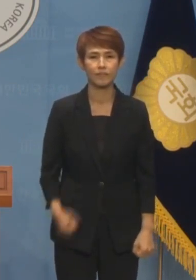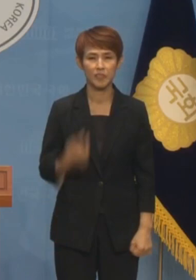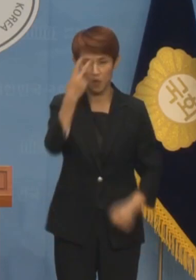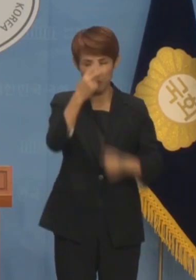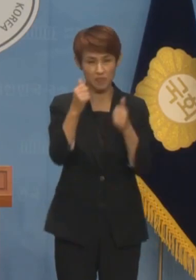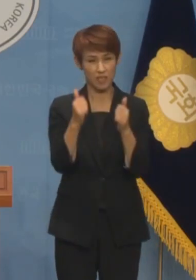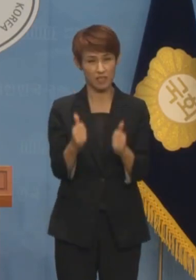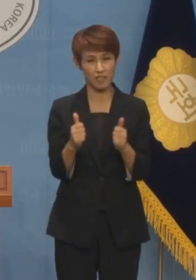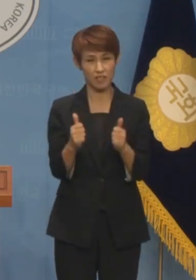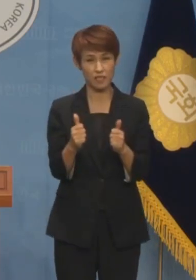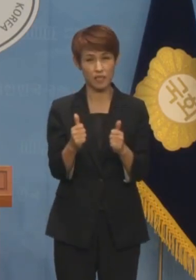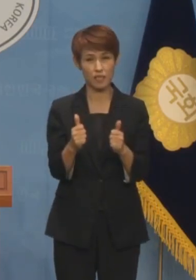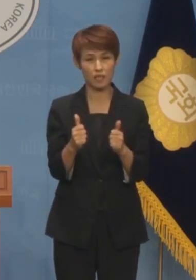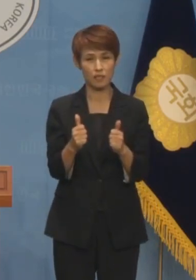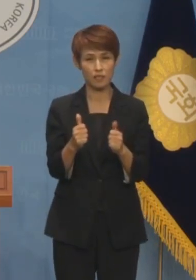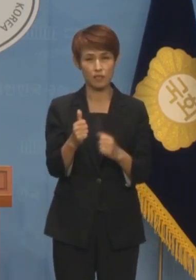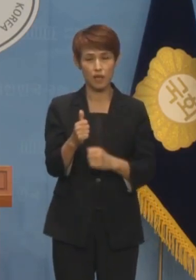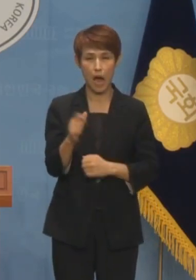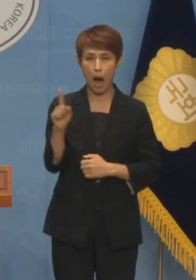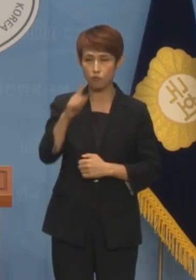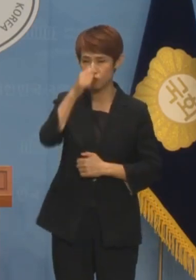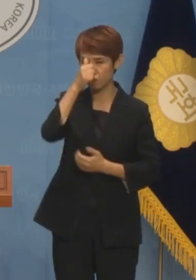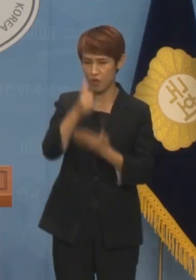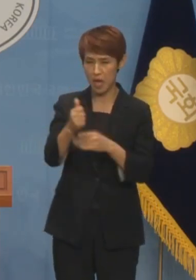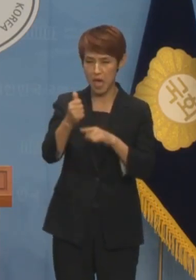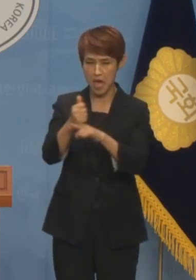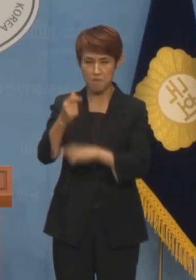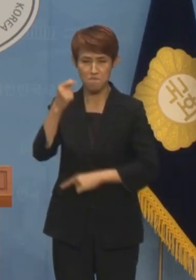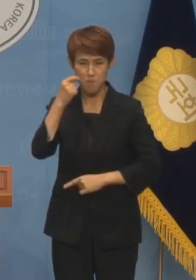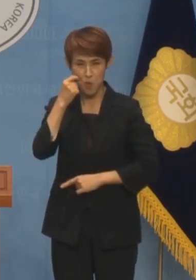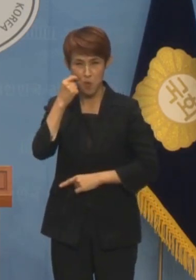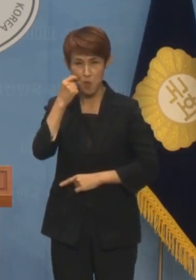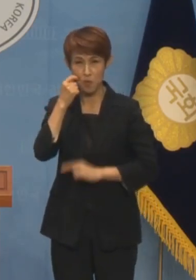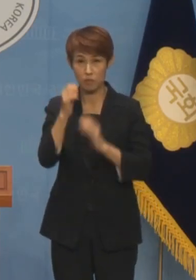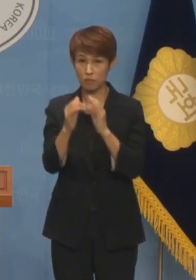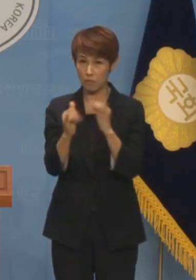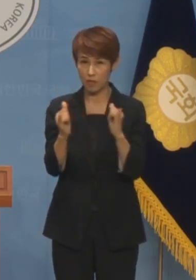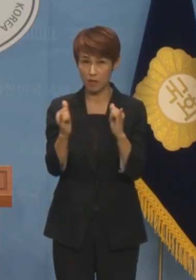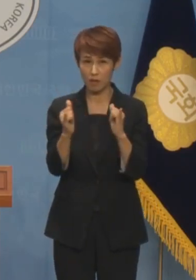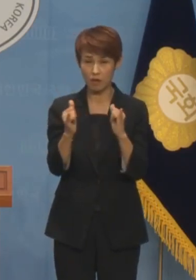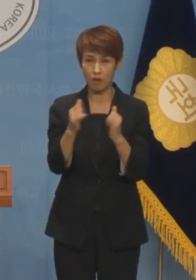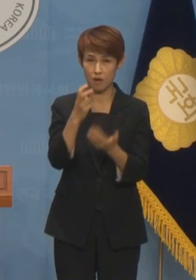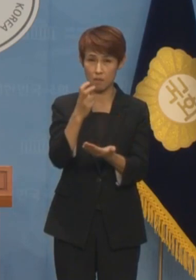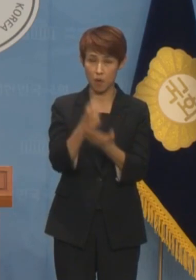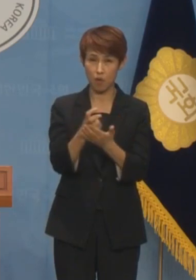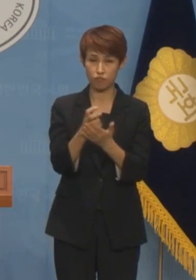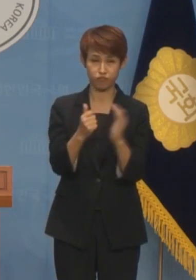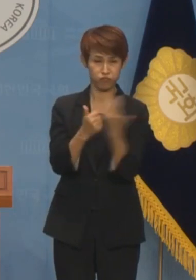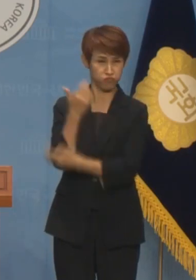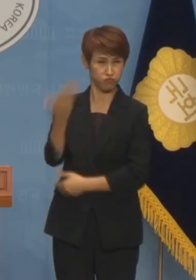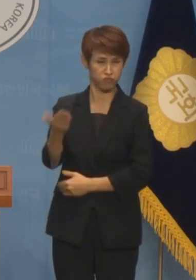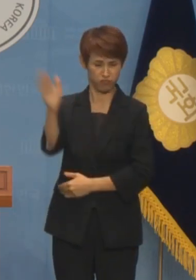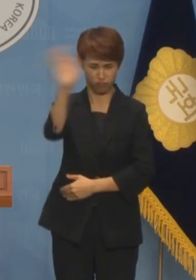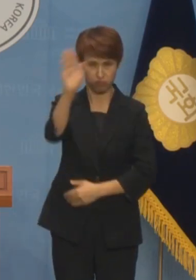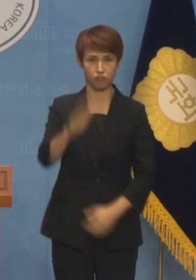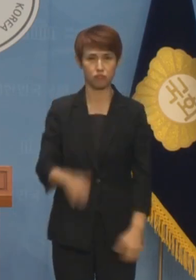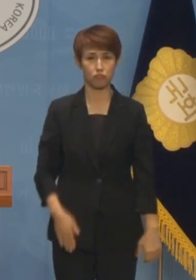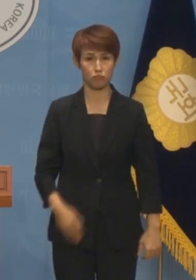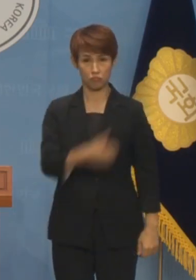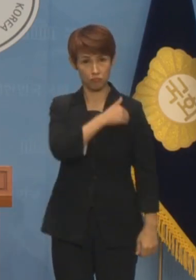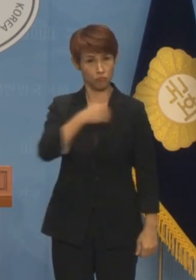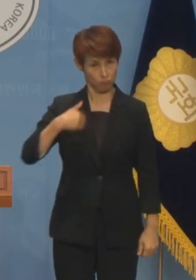검사는 아무도 죄를 묻지 못하는 절대자나 법위의 예외 존재가 아닙니다.